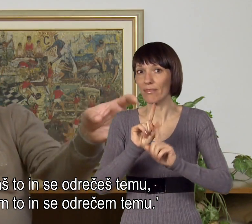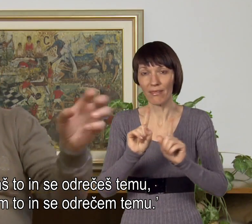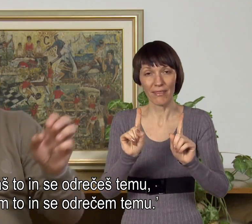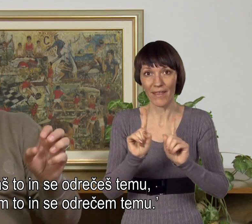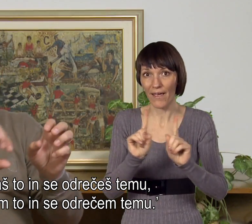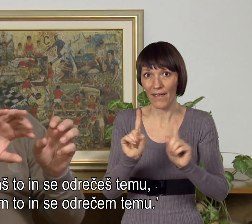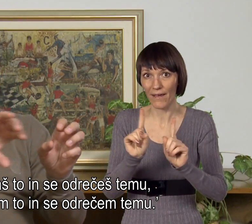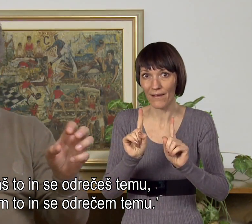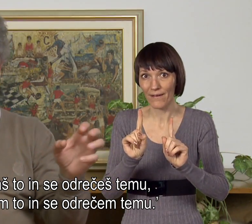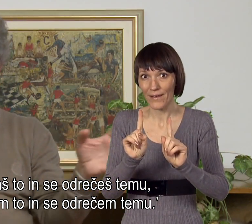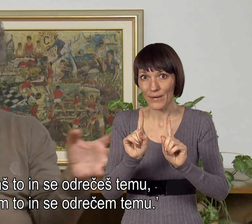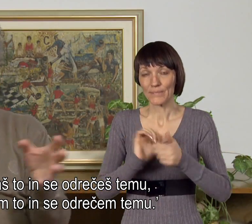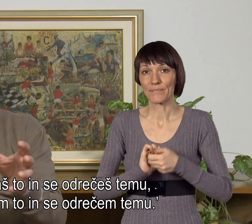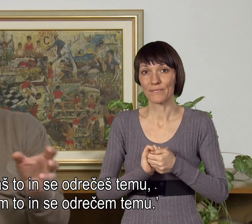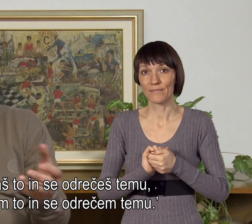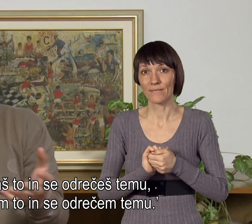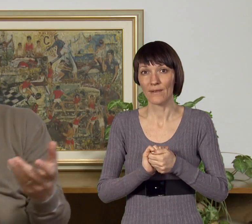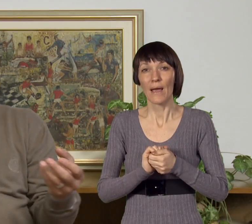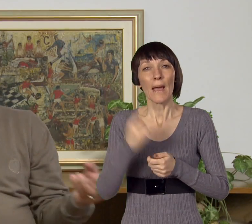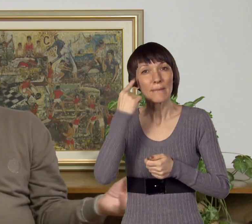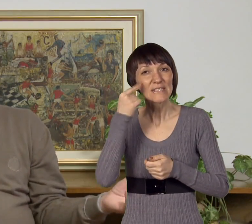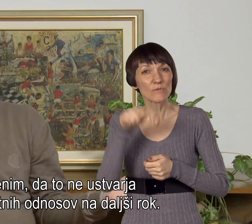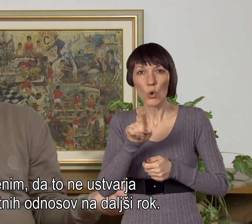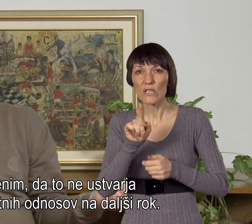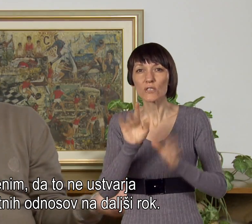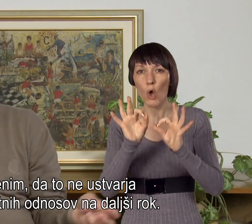temu, jaz dam to in se odrečem temu.